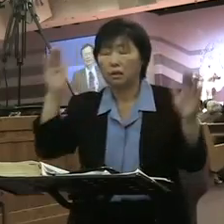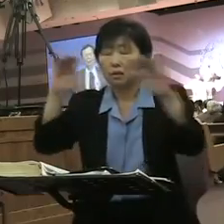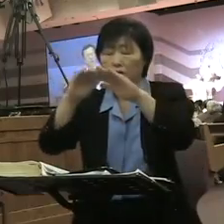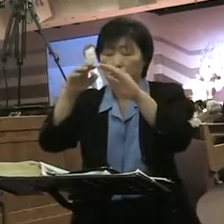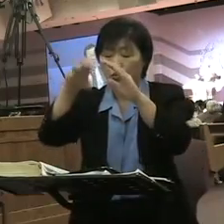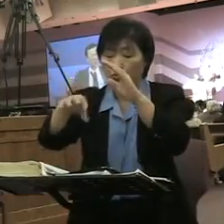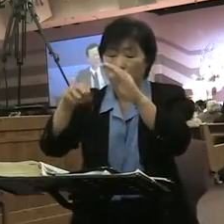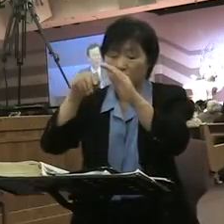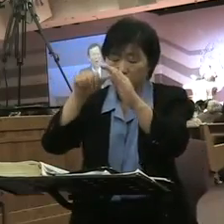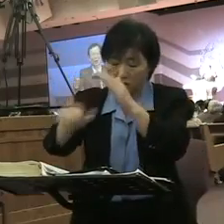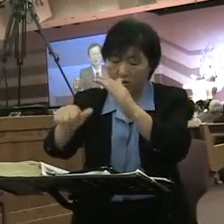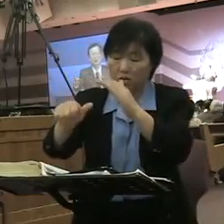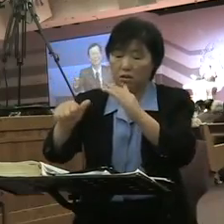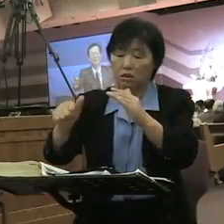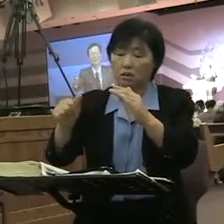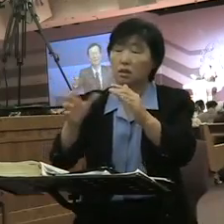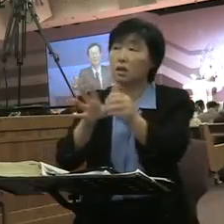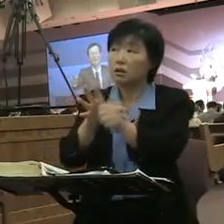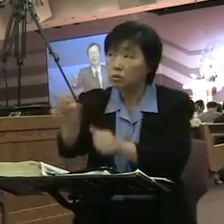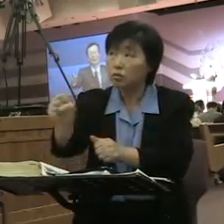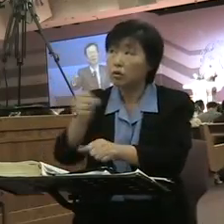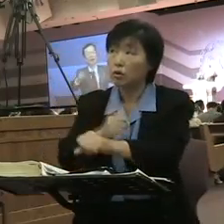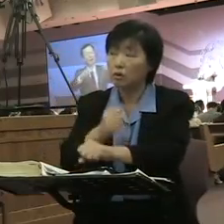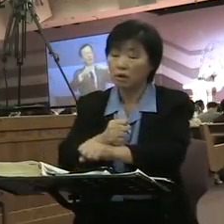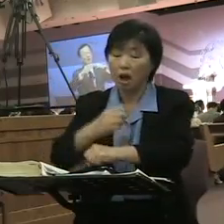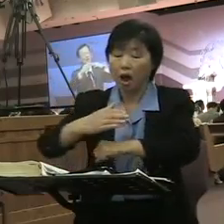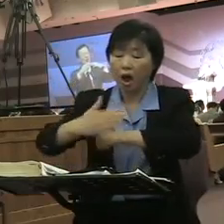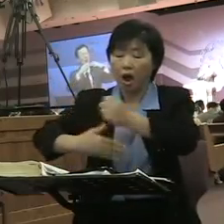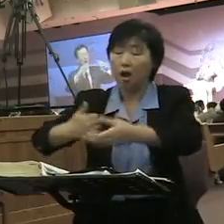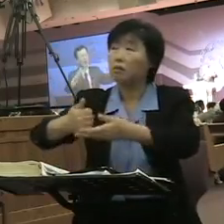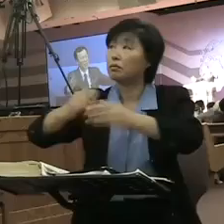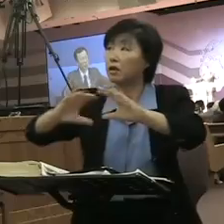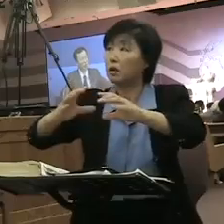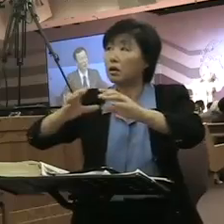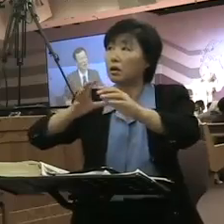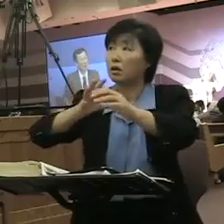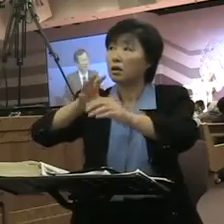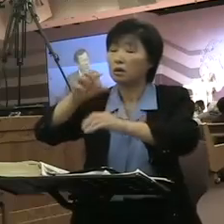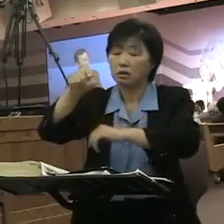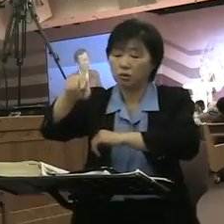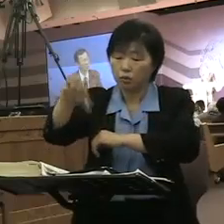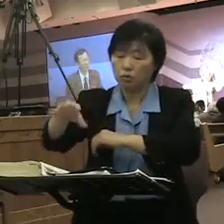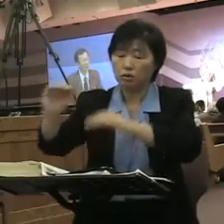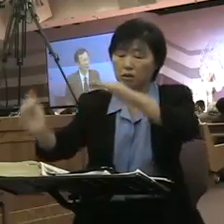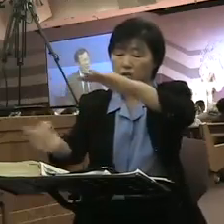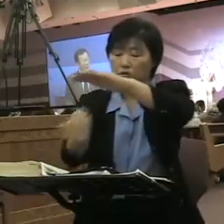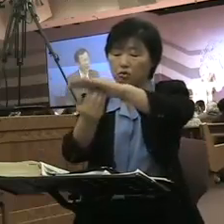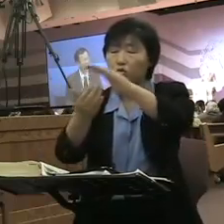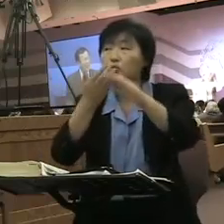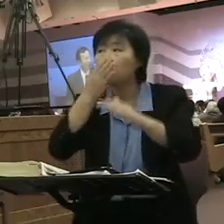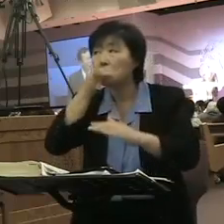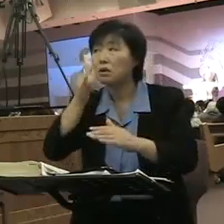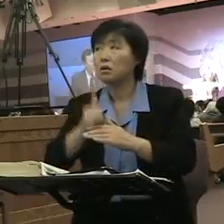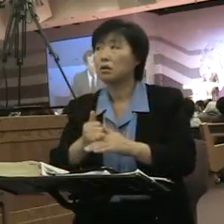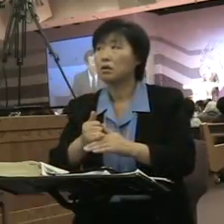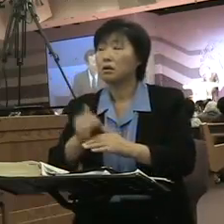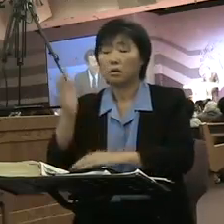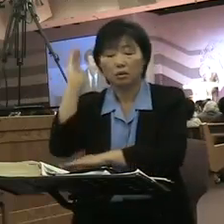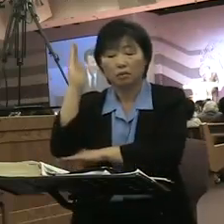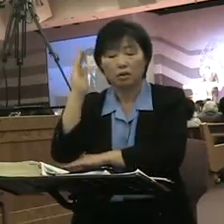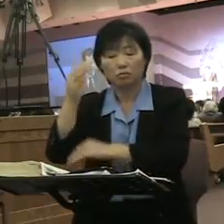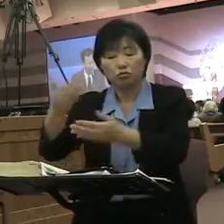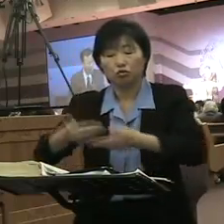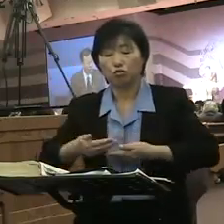있는 곳에 들어가서 그곳에 침노하여서 하나님의 나라를 그곳에서 이룰 수가 있다는 것입니다. 왜 이런 말씀을 주시는지